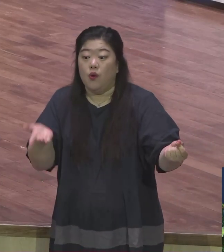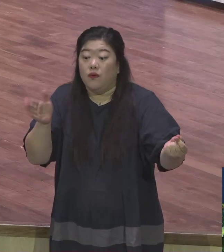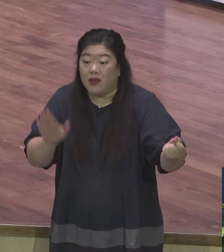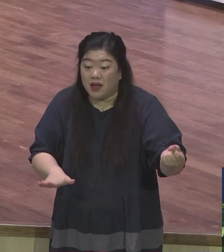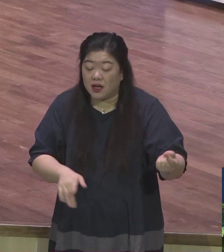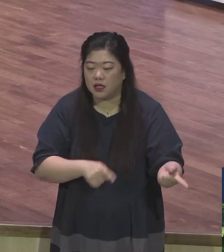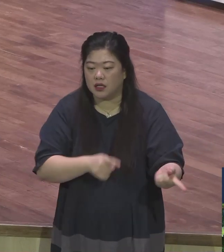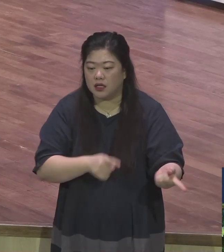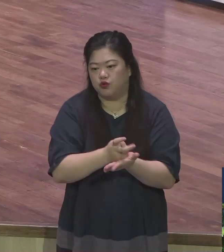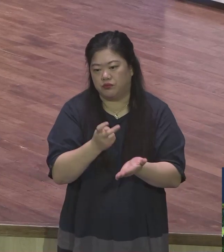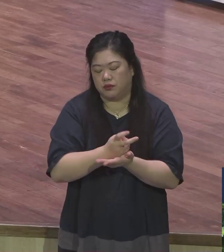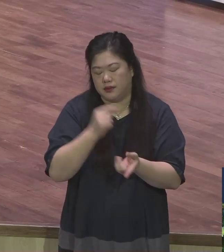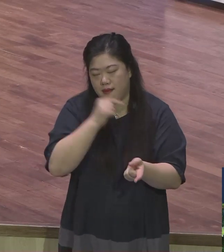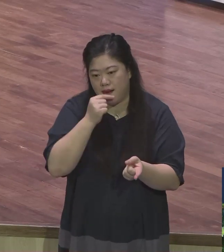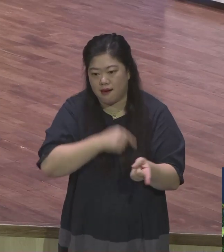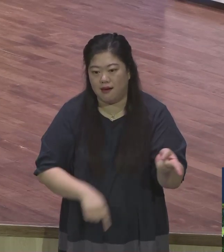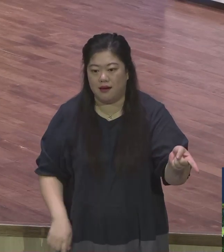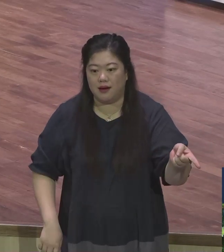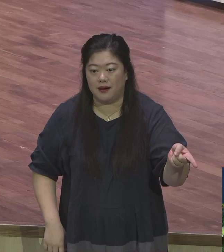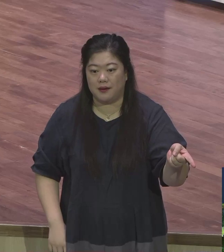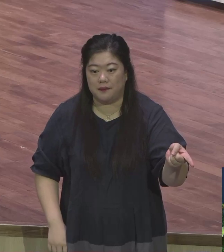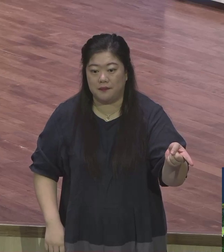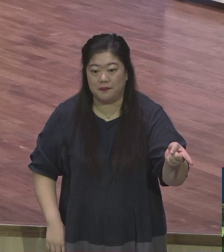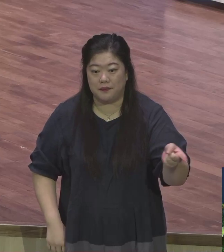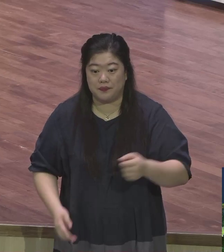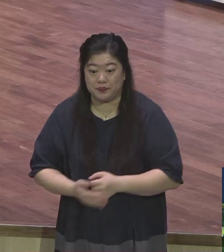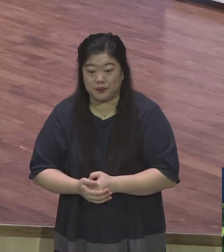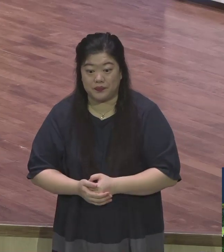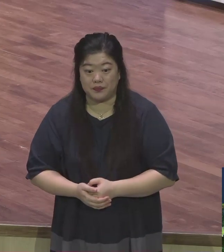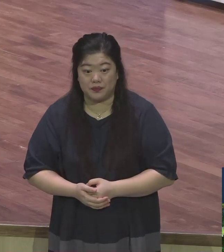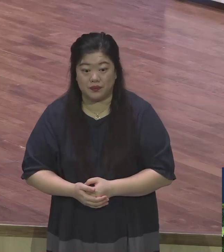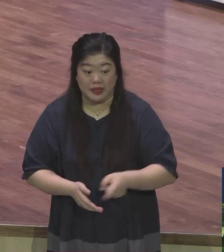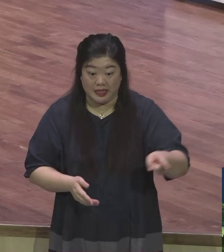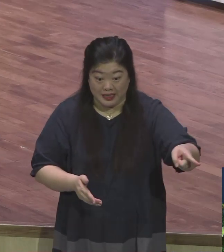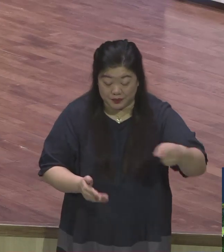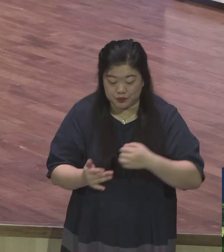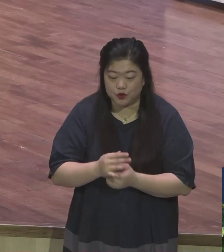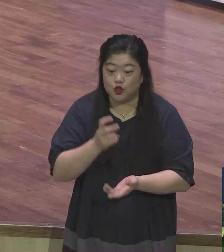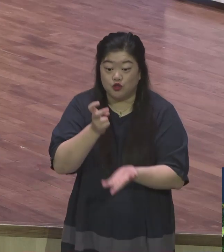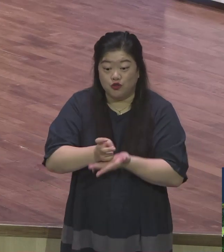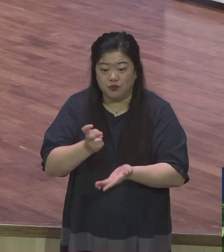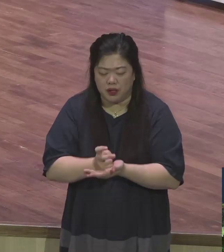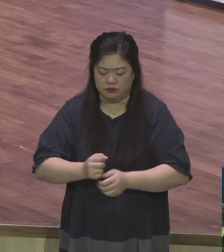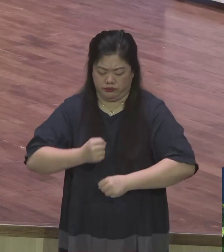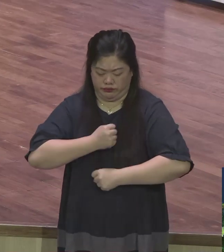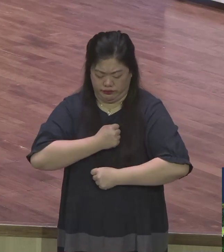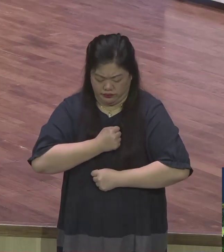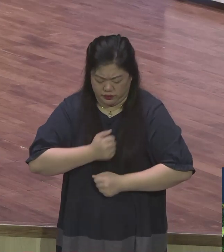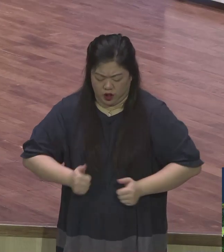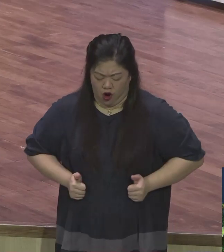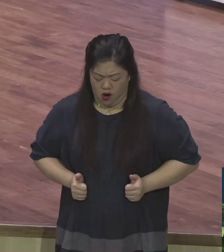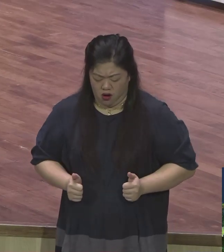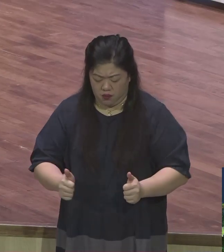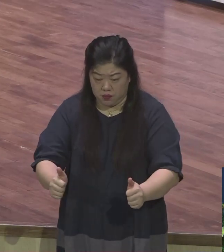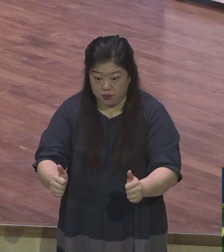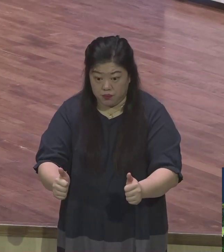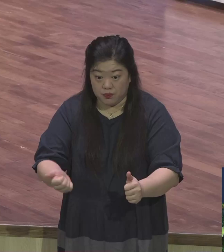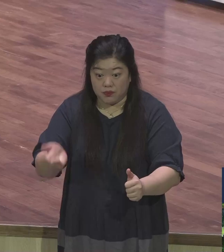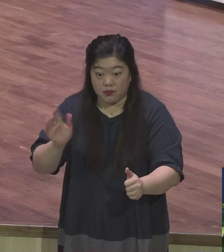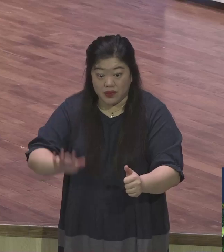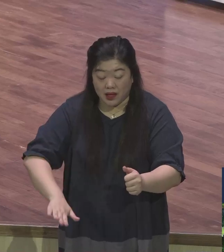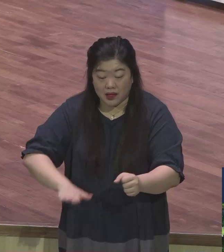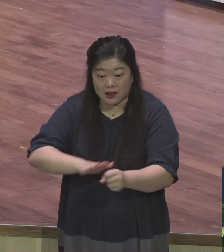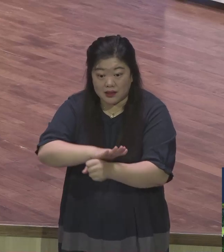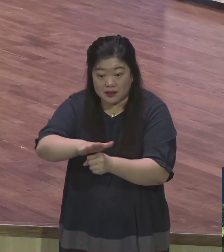본문 내용을 보면요. 하나님의 이 계명을 열심히 지키지만은 사랑이 빠진 그